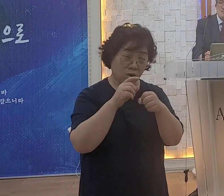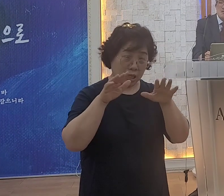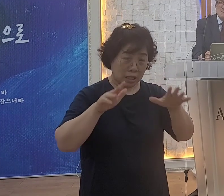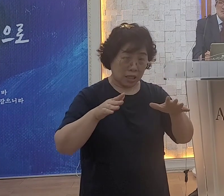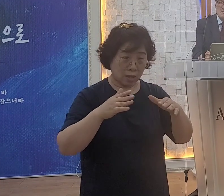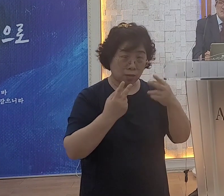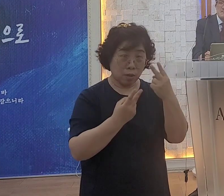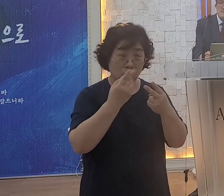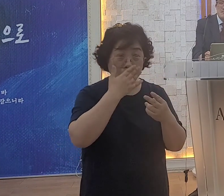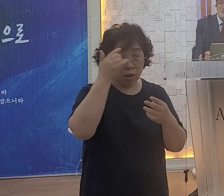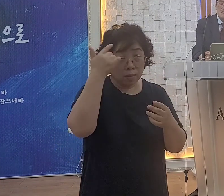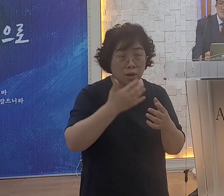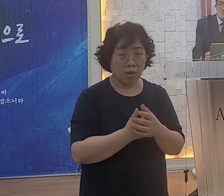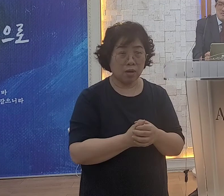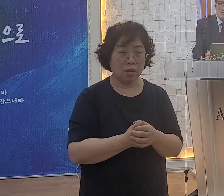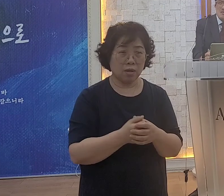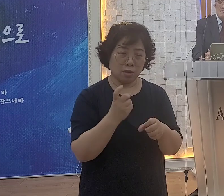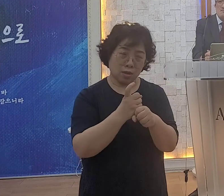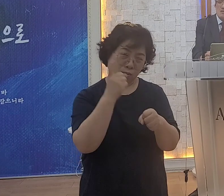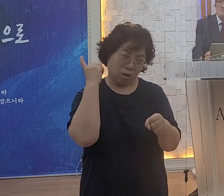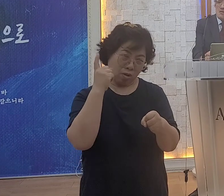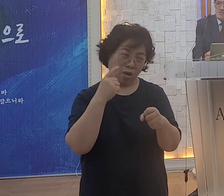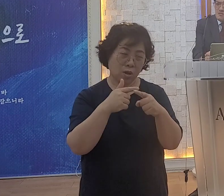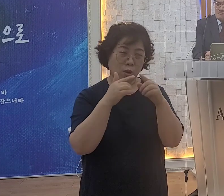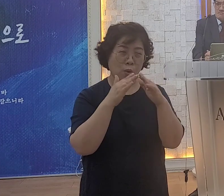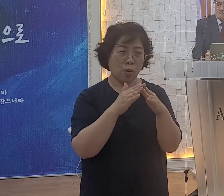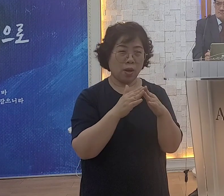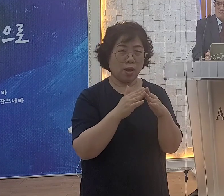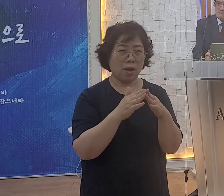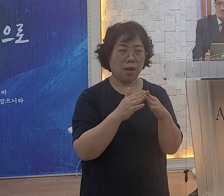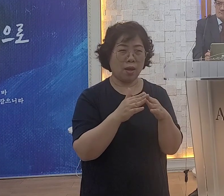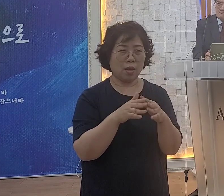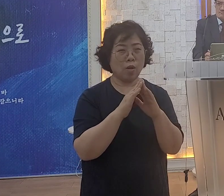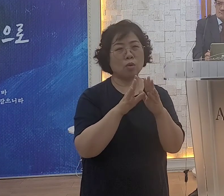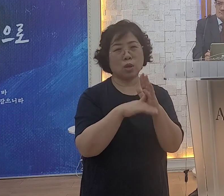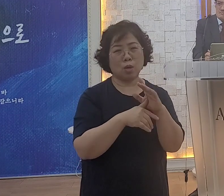오늘도 우리 권사님이 10년 전에 이 교회를 세웠다 했잖아요.